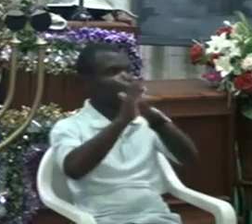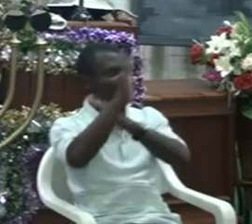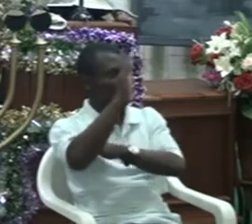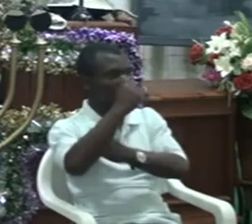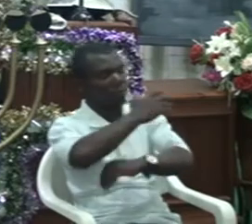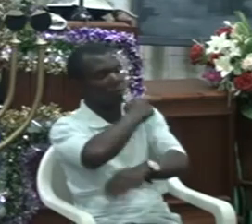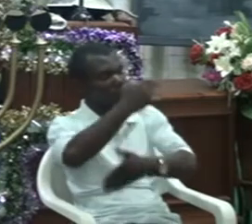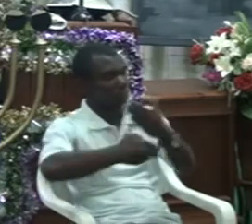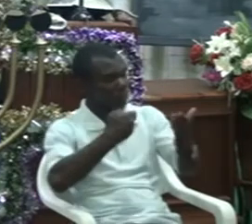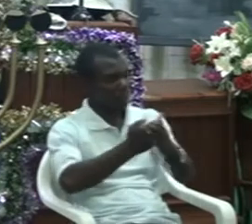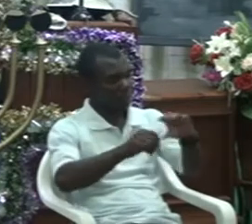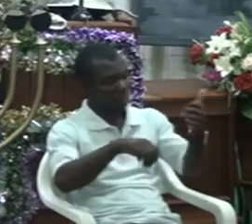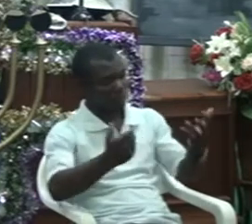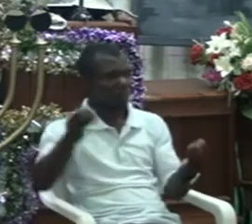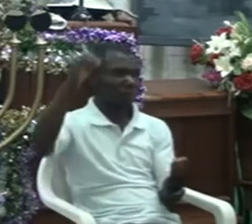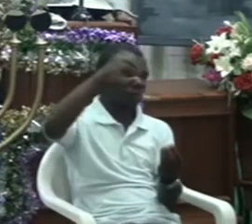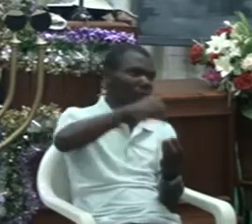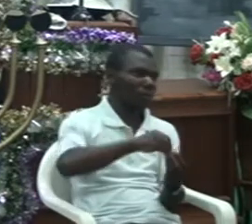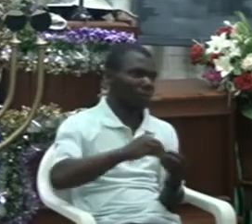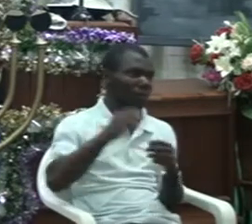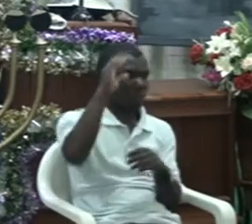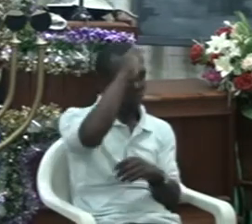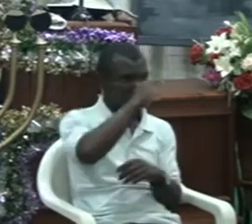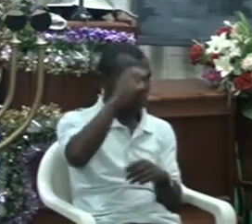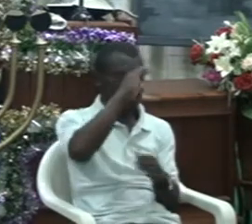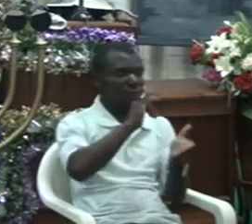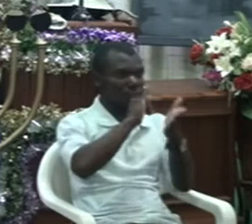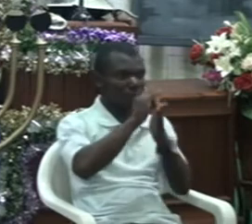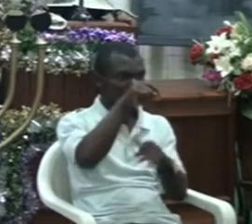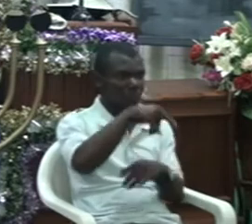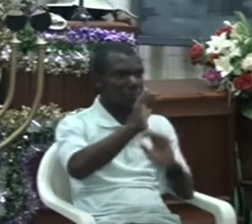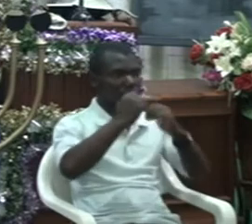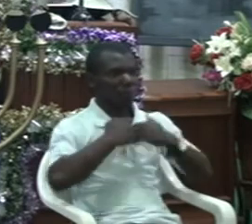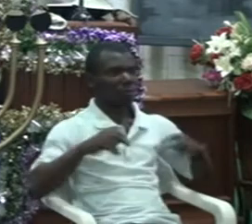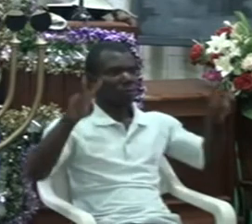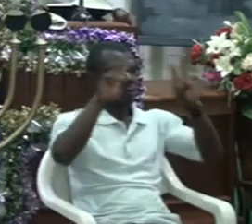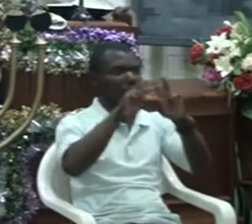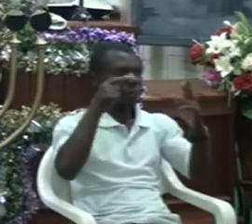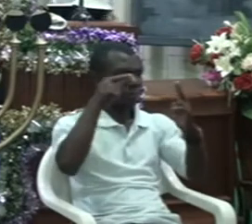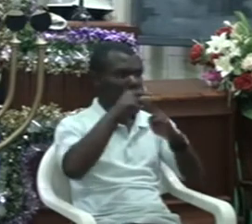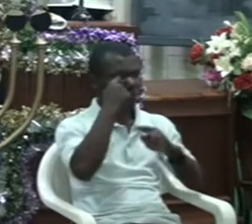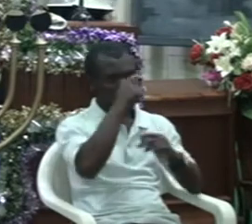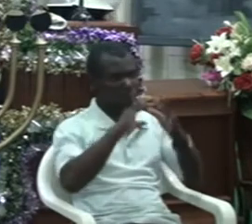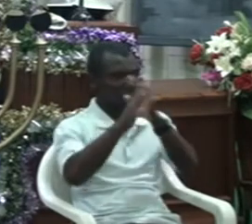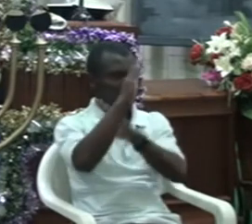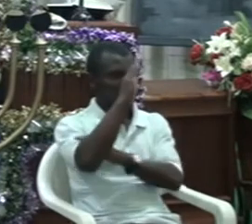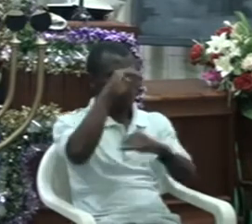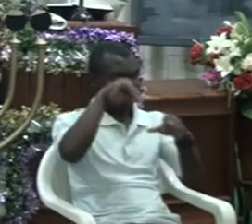Et recherchez ce qui a de la valeur aux yeux de Dieu. Amen.